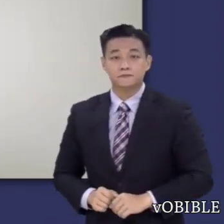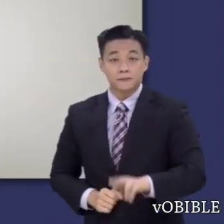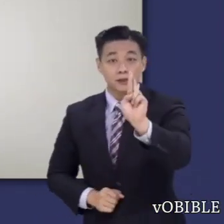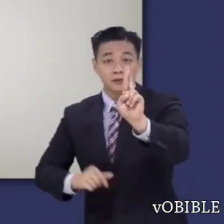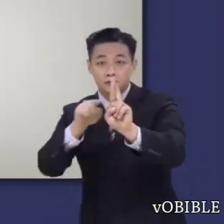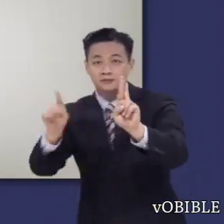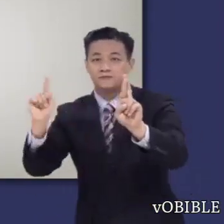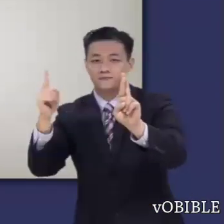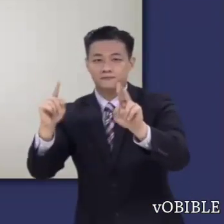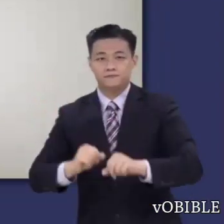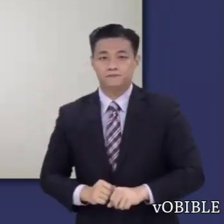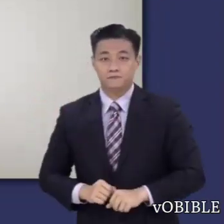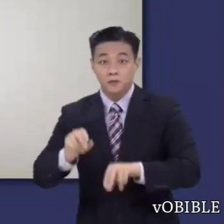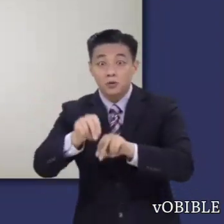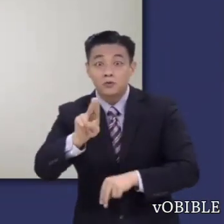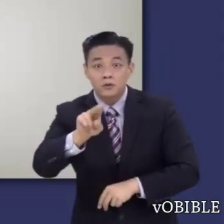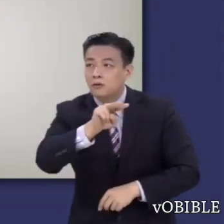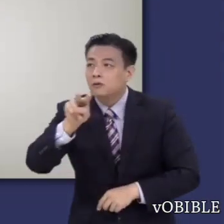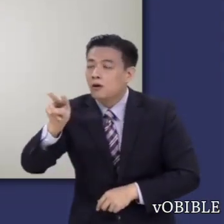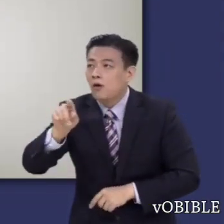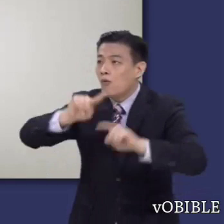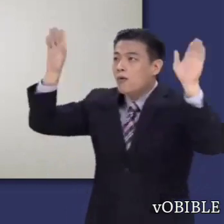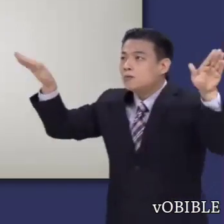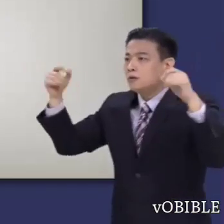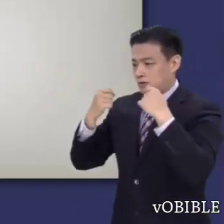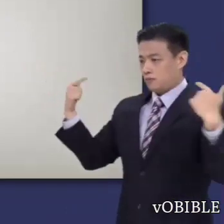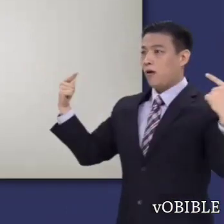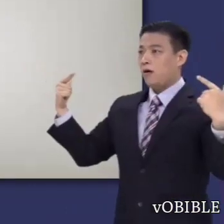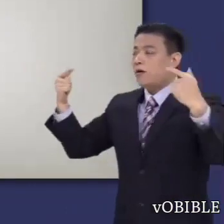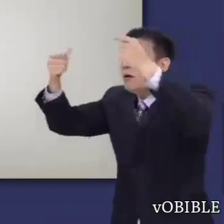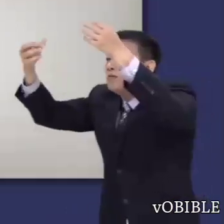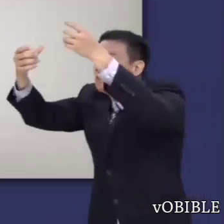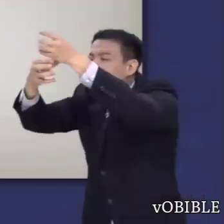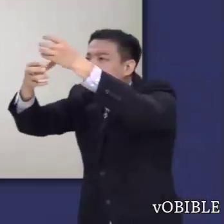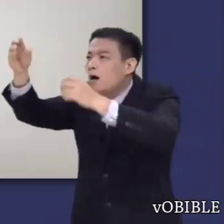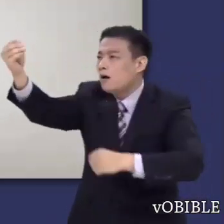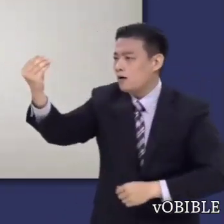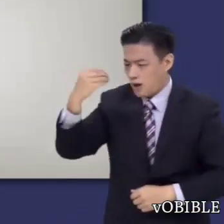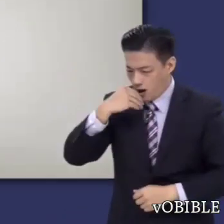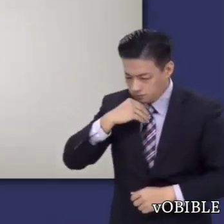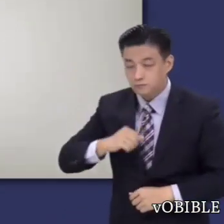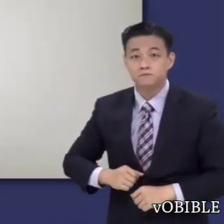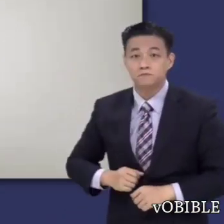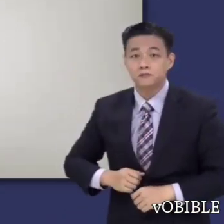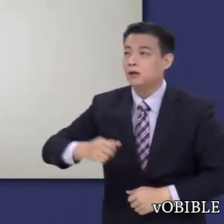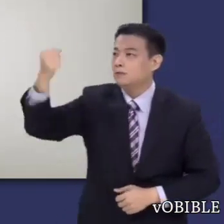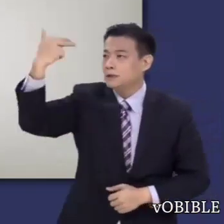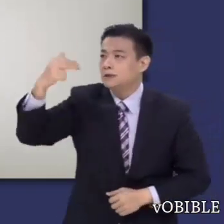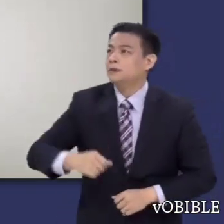第十和十一章，一个强壮的天使递给约翰一个小书卷，让他吃下去。